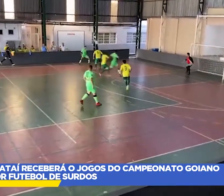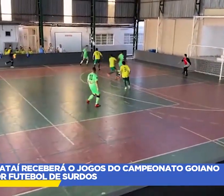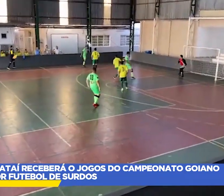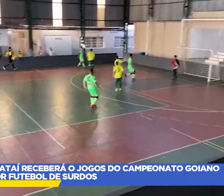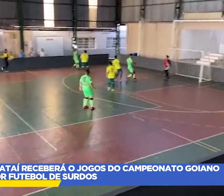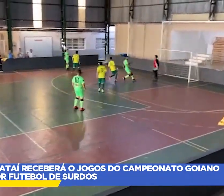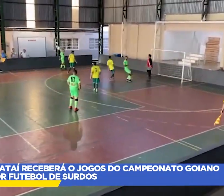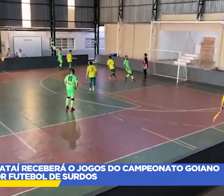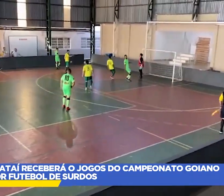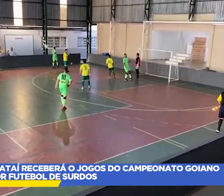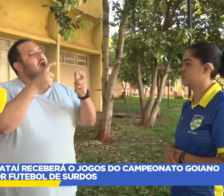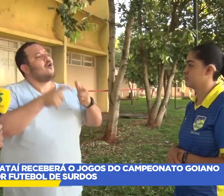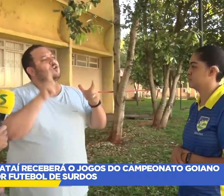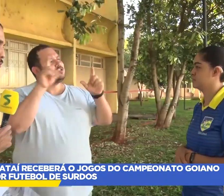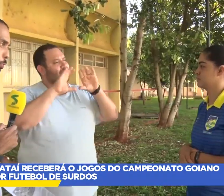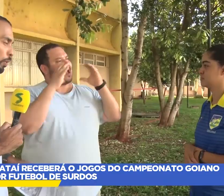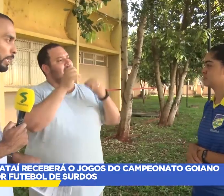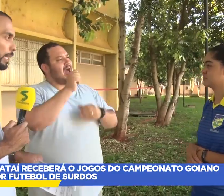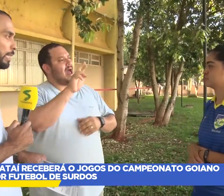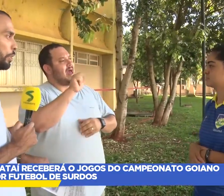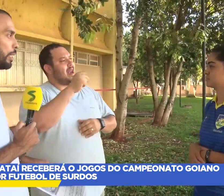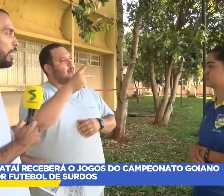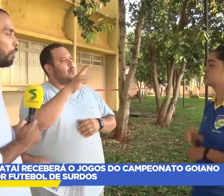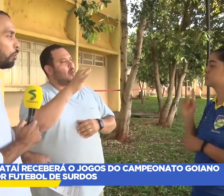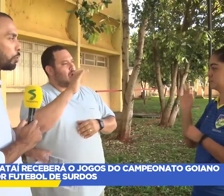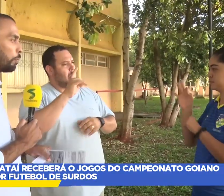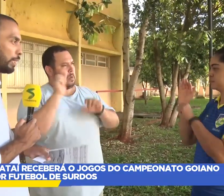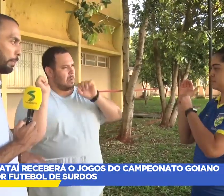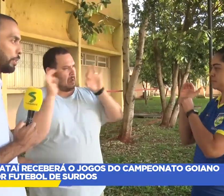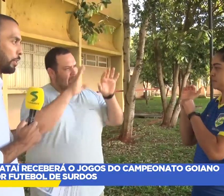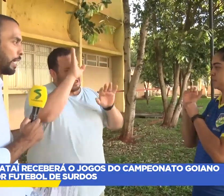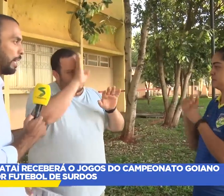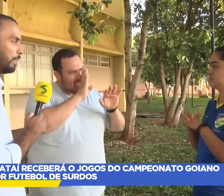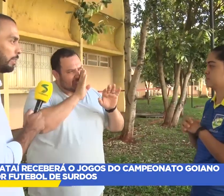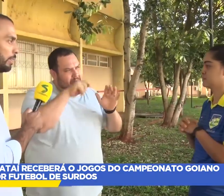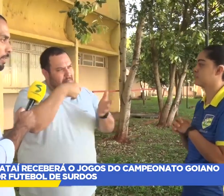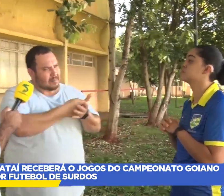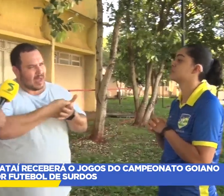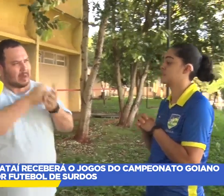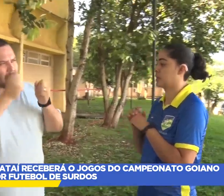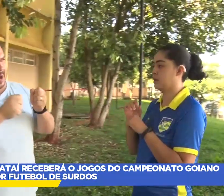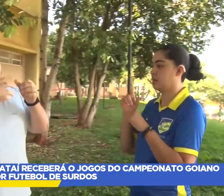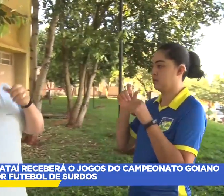realizados no estádio Orapucão. Todos podem assistir, todos podem prestigiar?